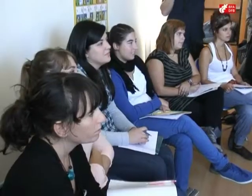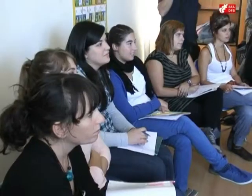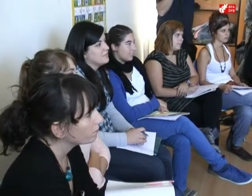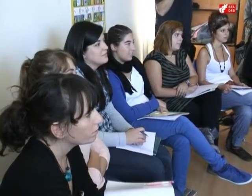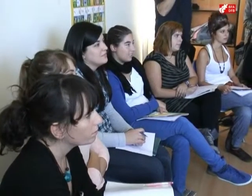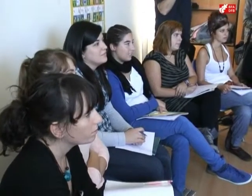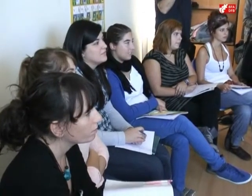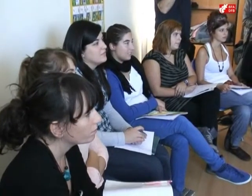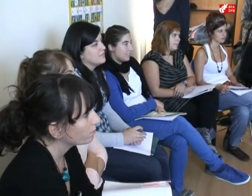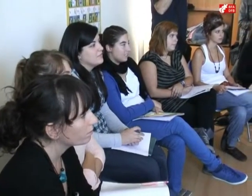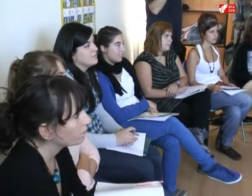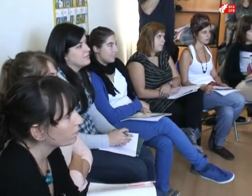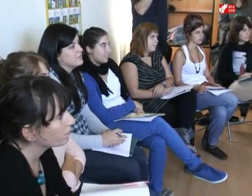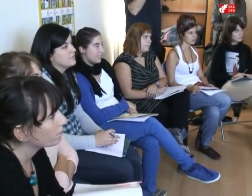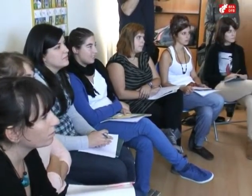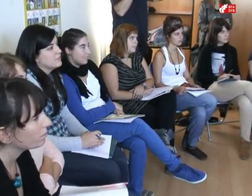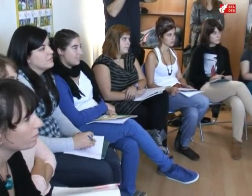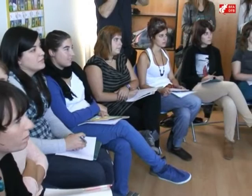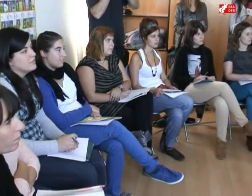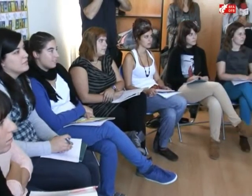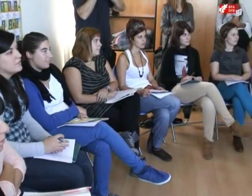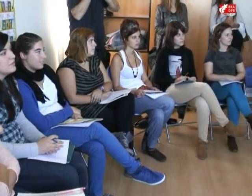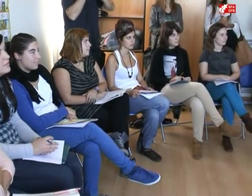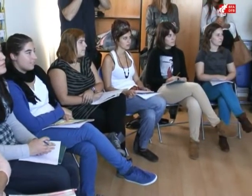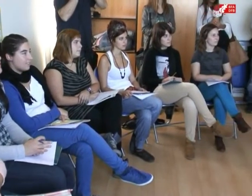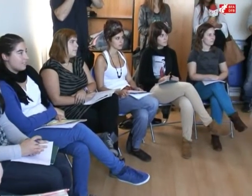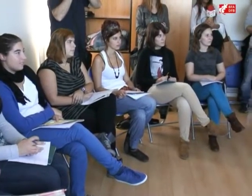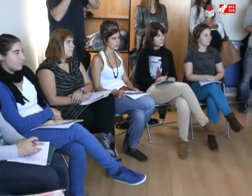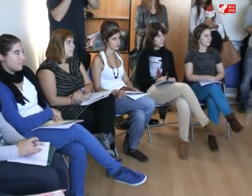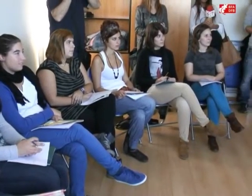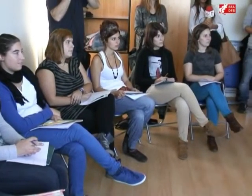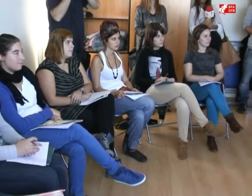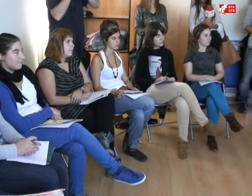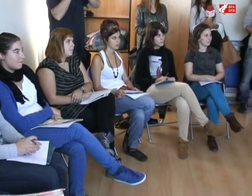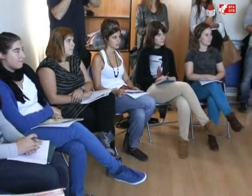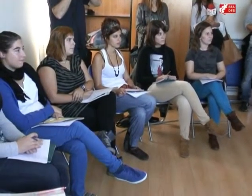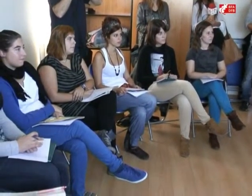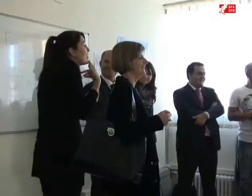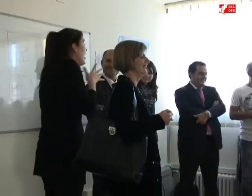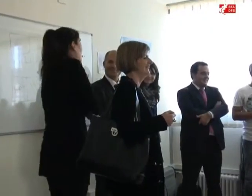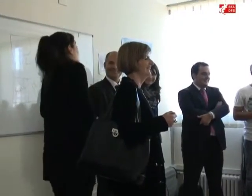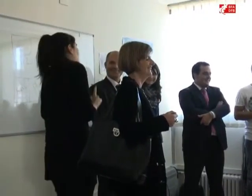la posibilidad de comunicarse, porque desgraciadamente es así. Todas las comunicaciones que hacemos...